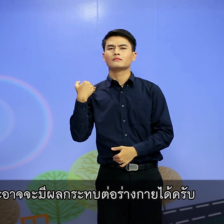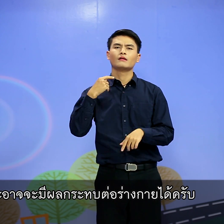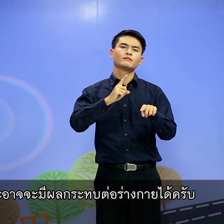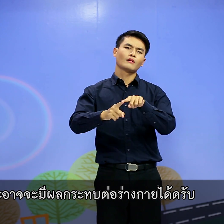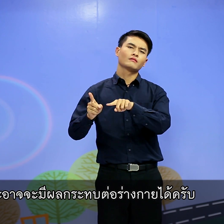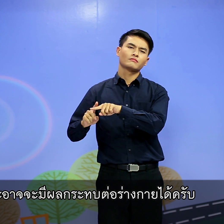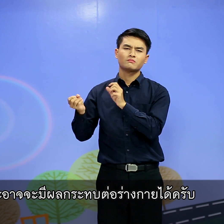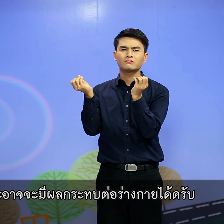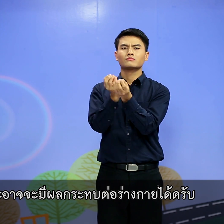ครับ